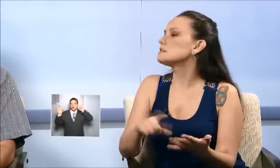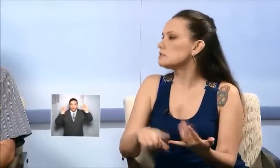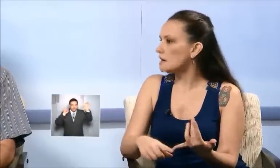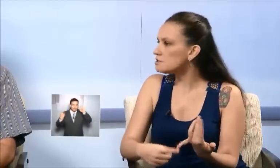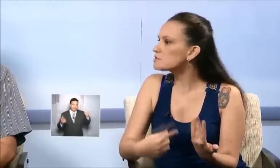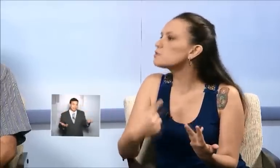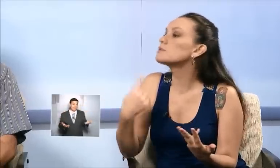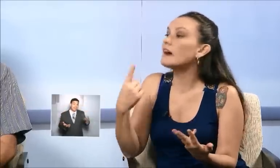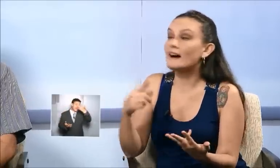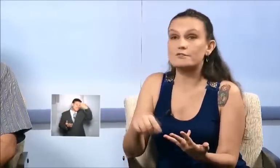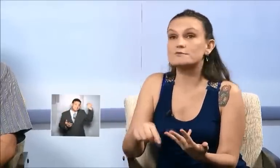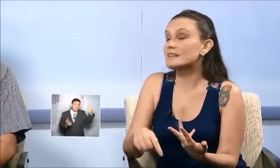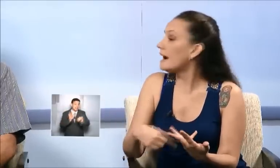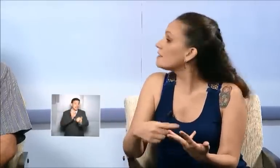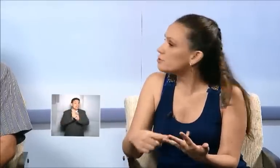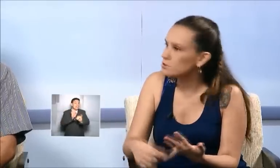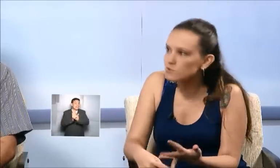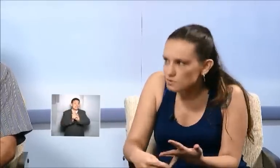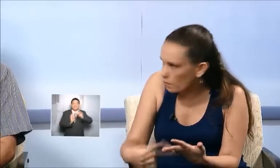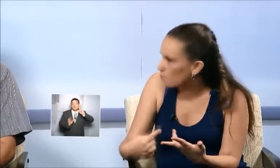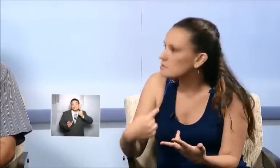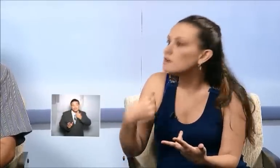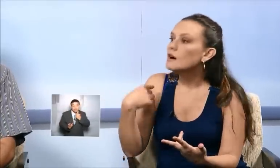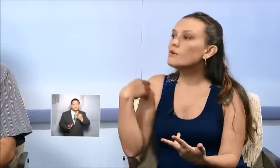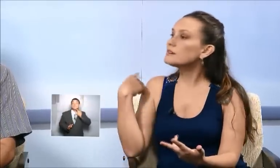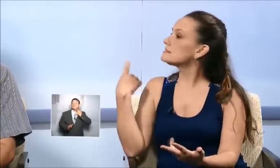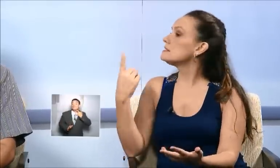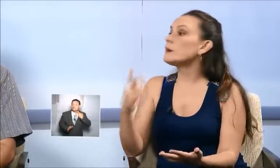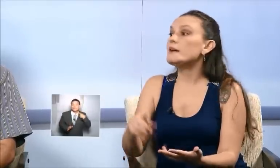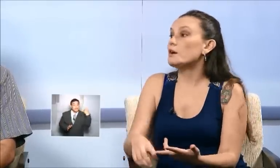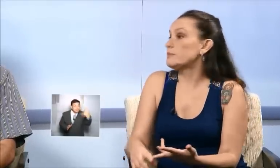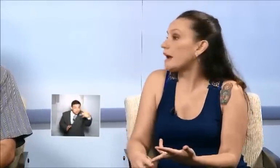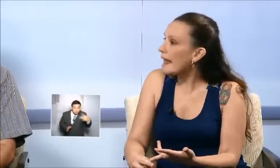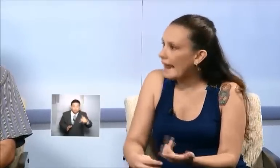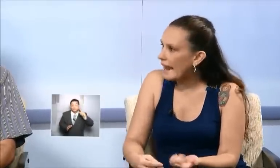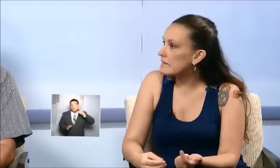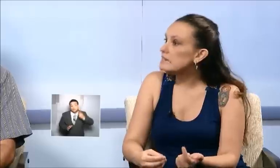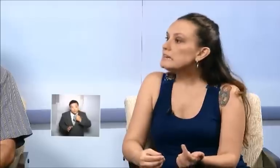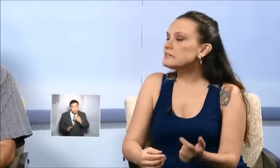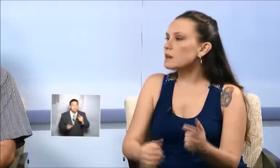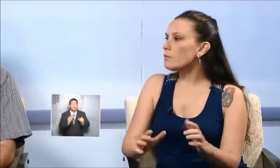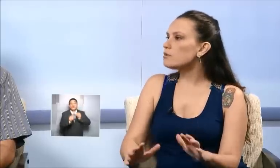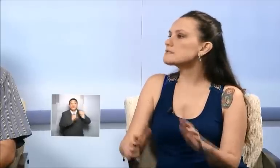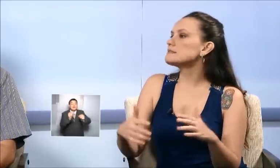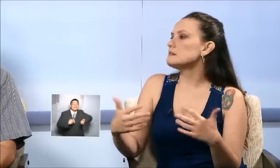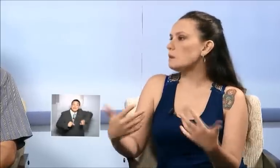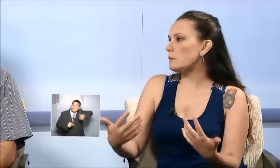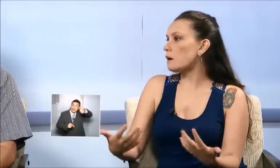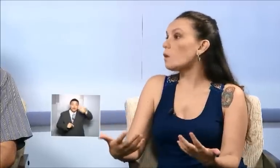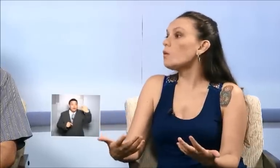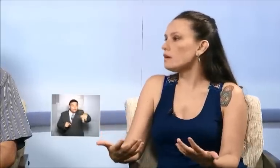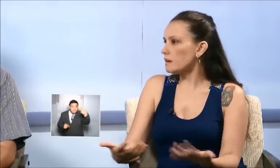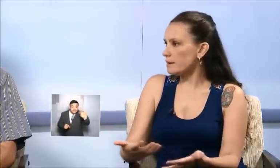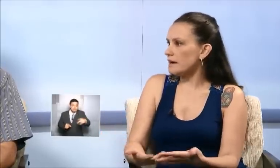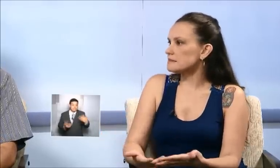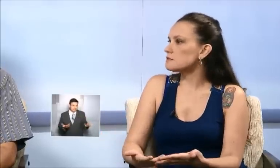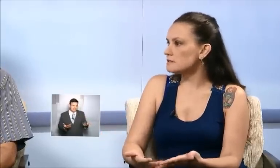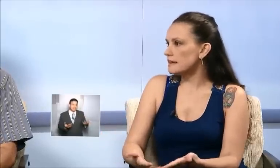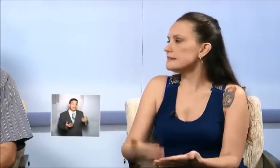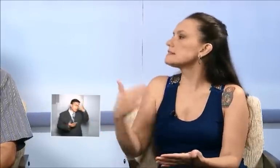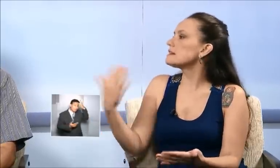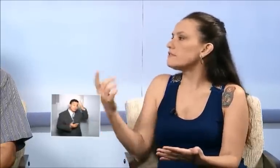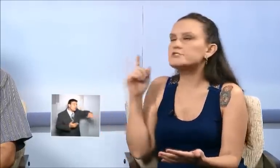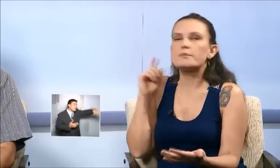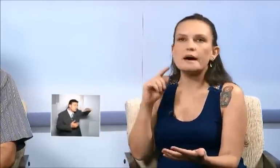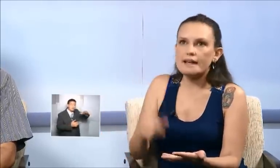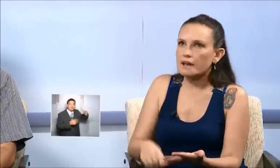questão da identidade surda, a vontade do surdo, o que seria melhor para ele. Então busca-se uma cura para essa